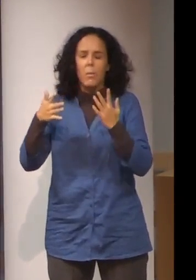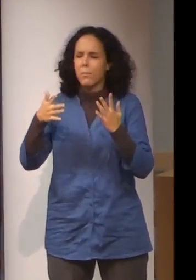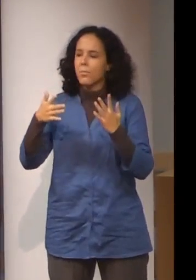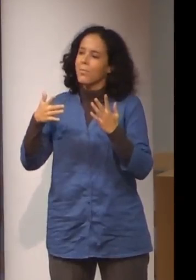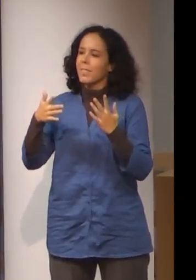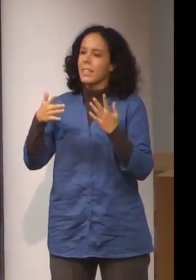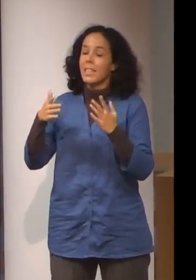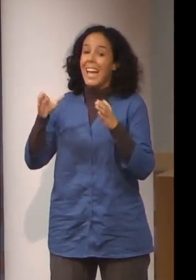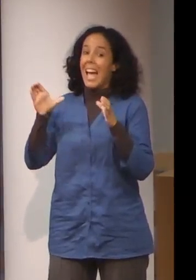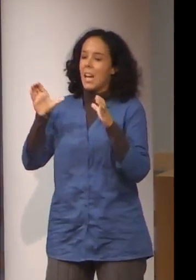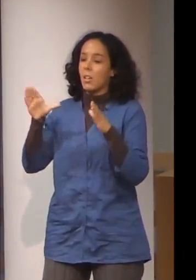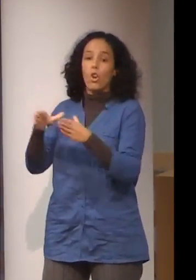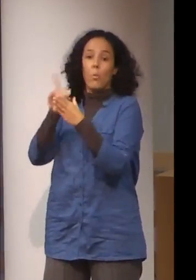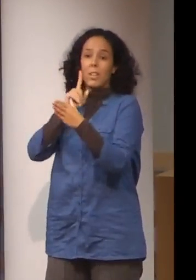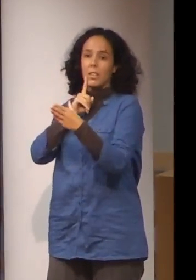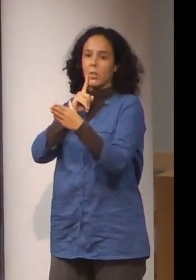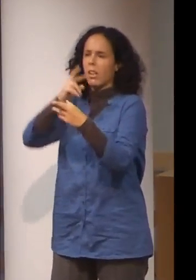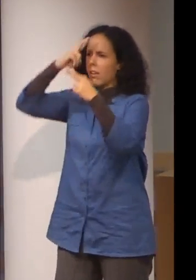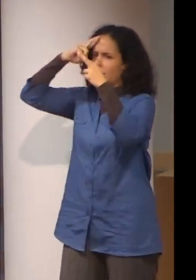Esta asignatura era muy importante